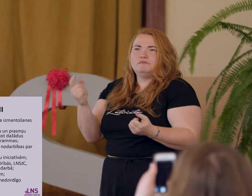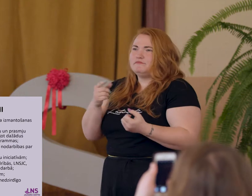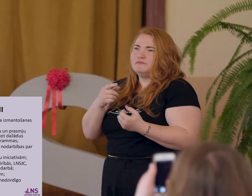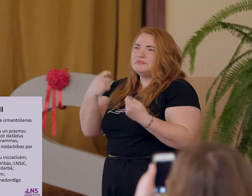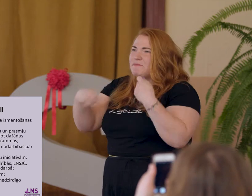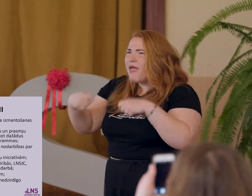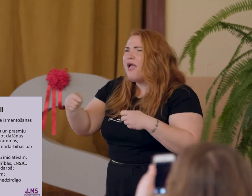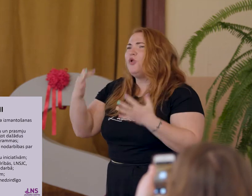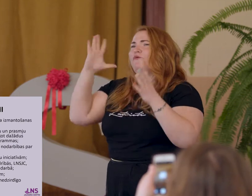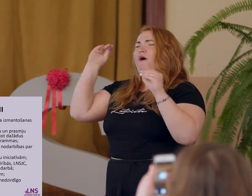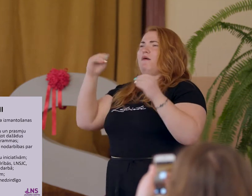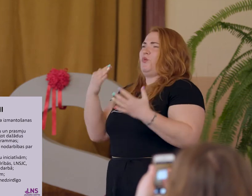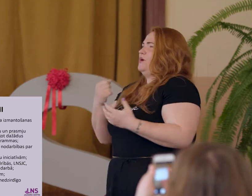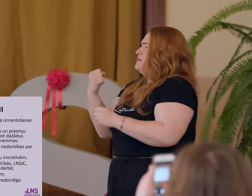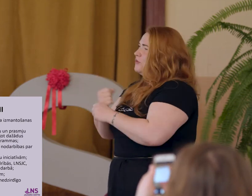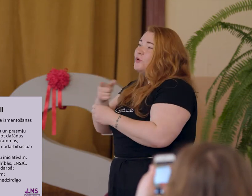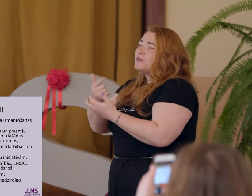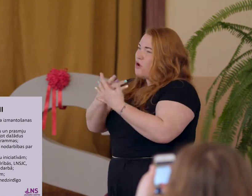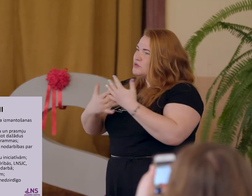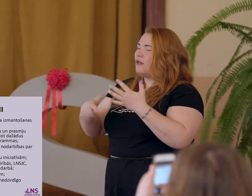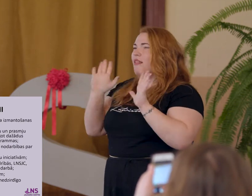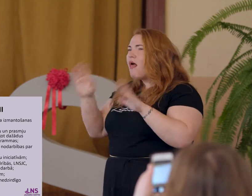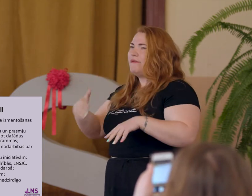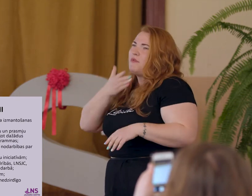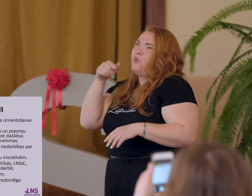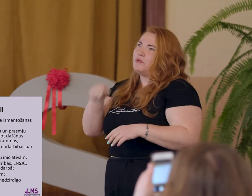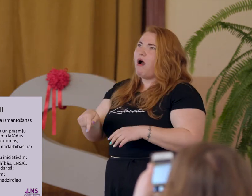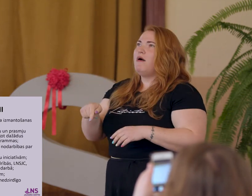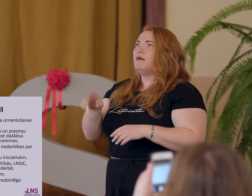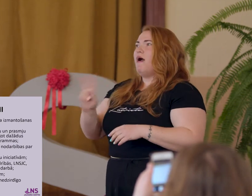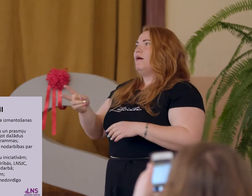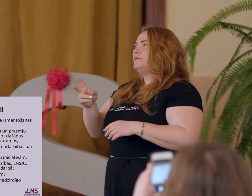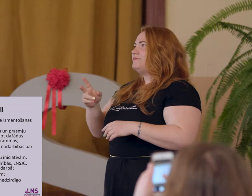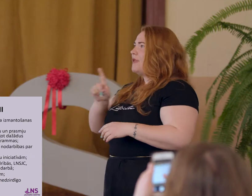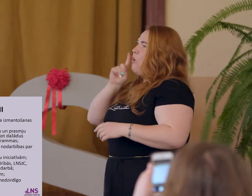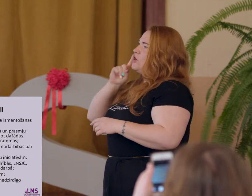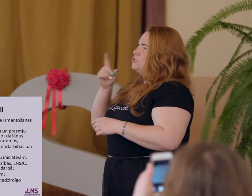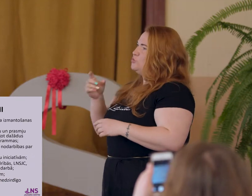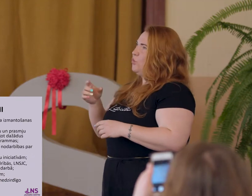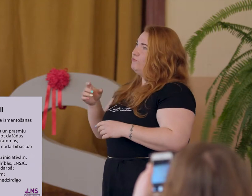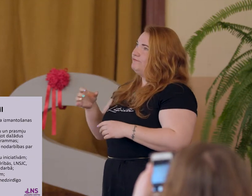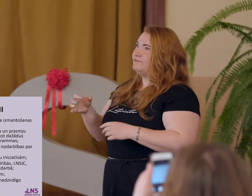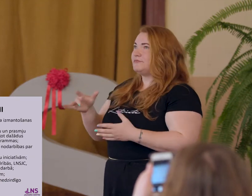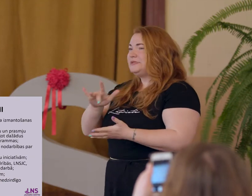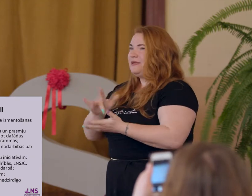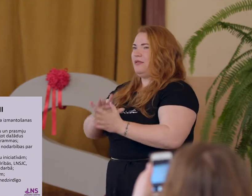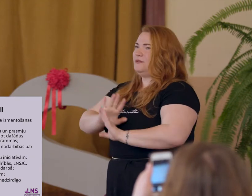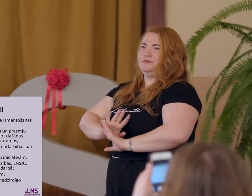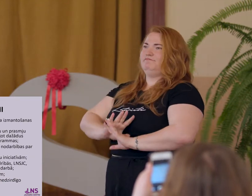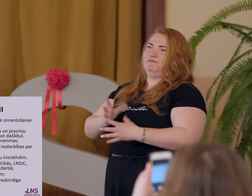radošās darbnīcās, spēļu vakari tiek organizēti un viss kaut kas nav tā, ka ir, ka